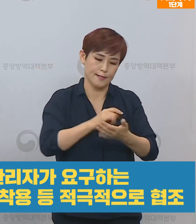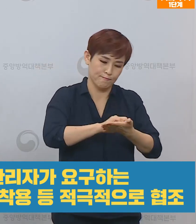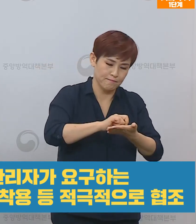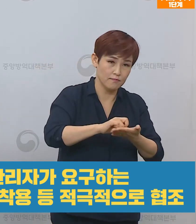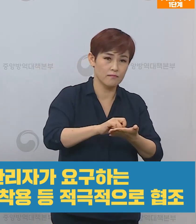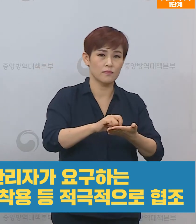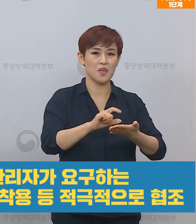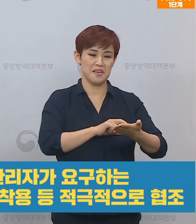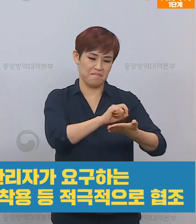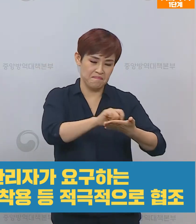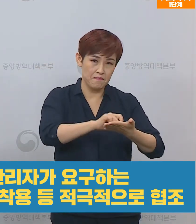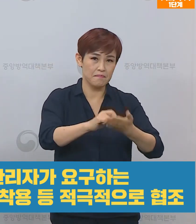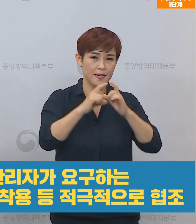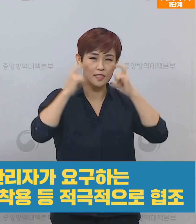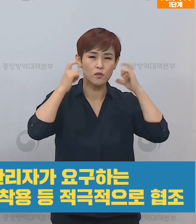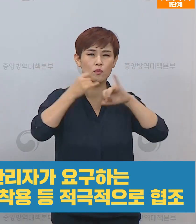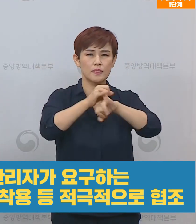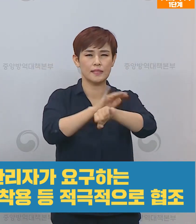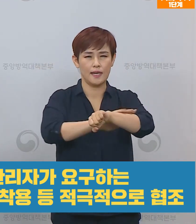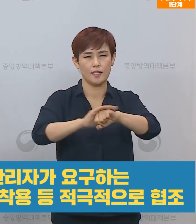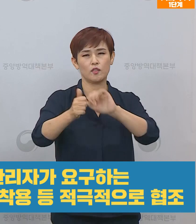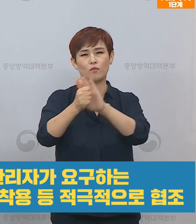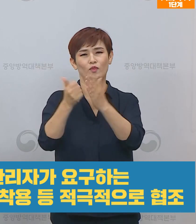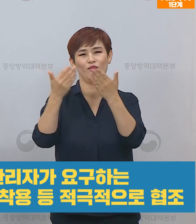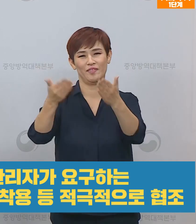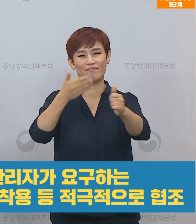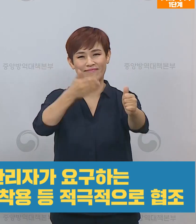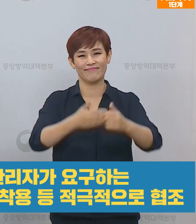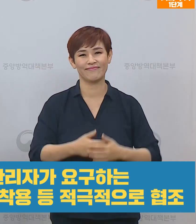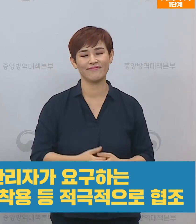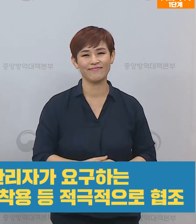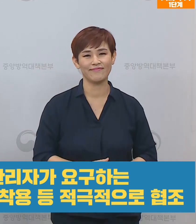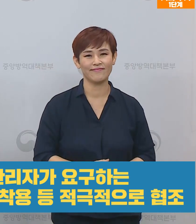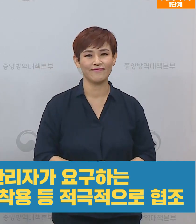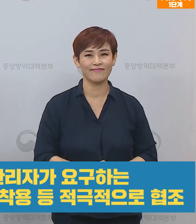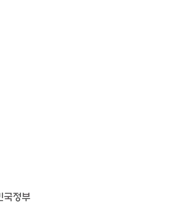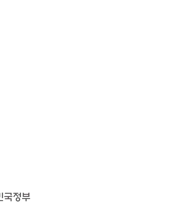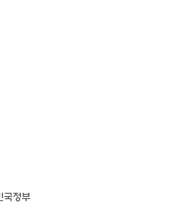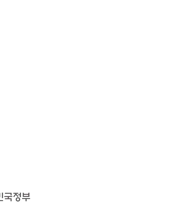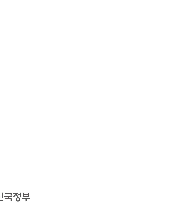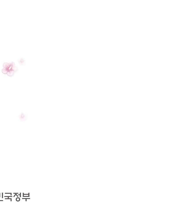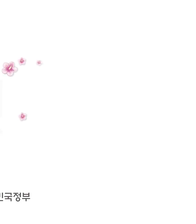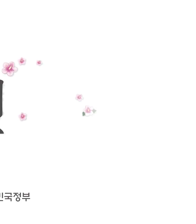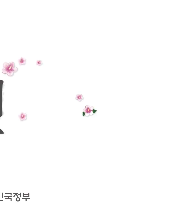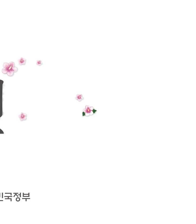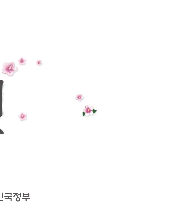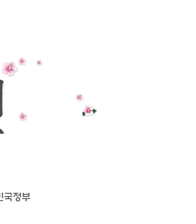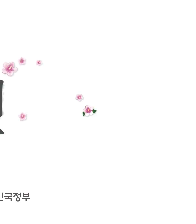마스크 착용 등에도 적극적으로 협조해 주시기를 부탁 올립니다. 이상입니다.